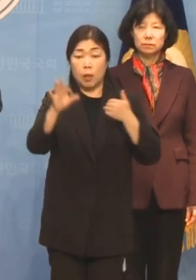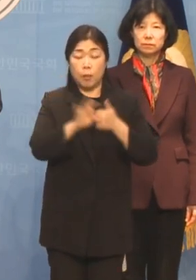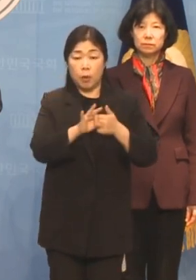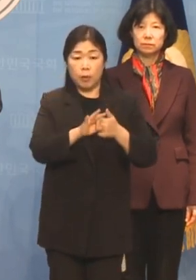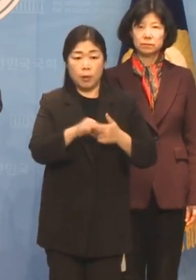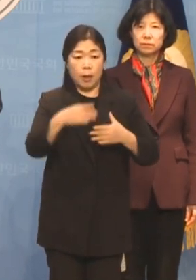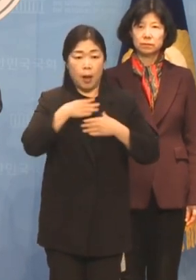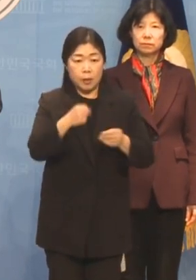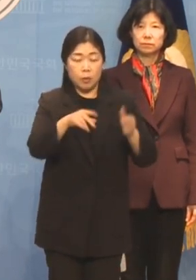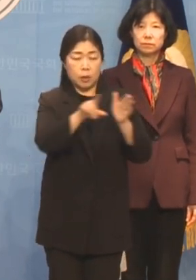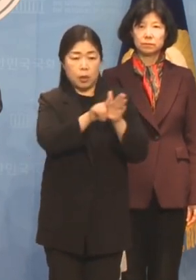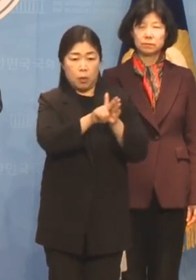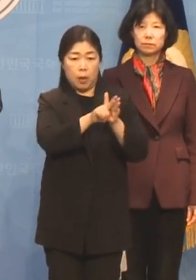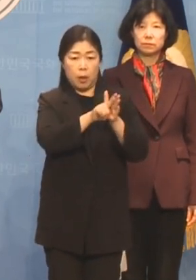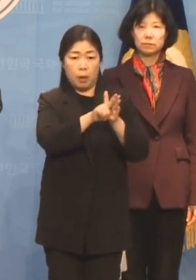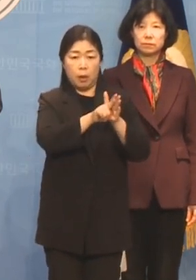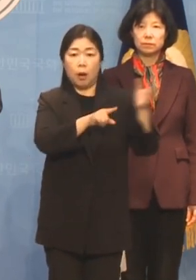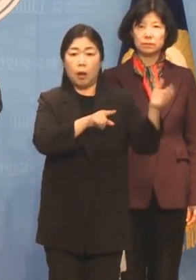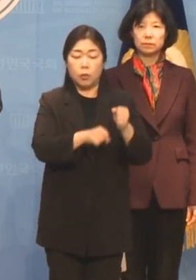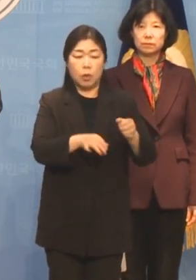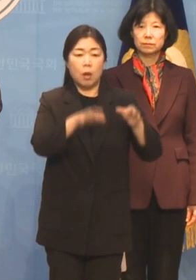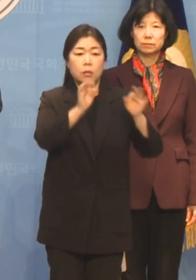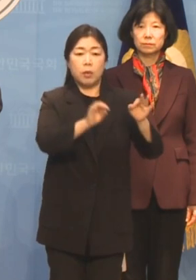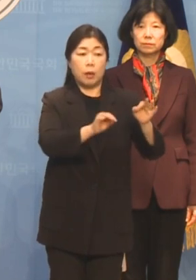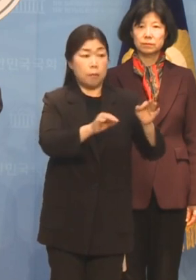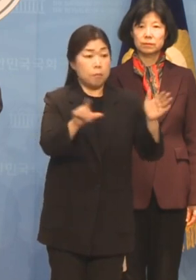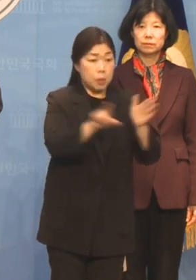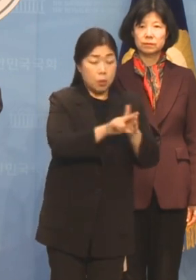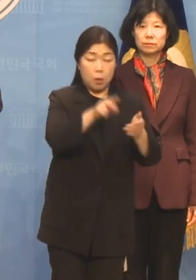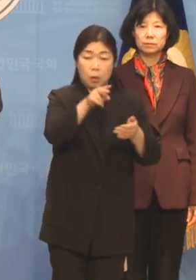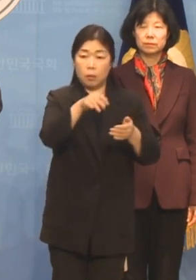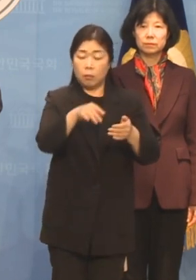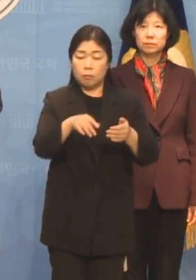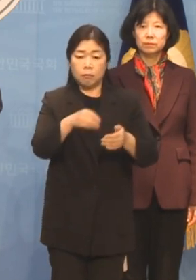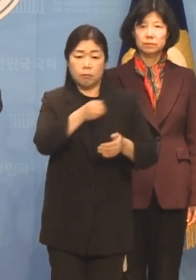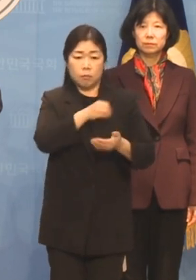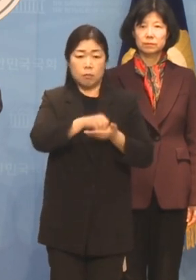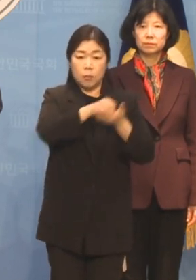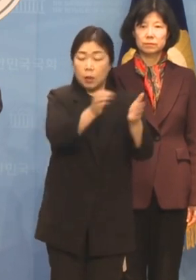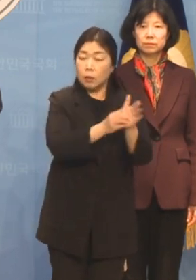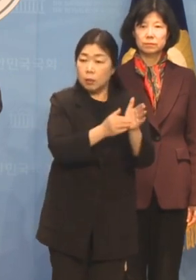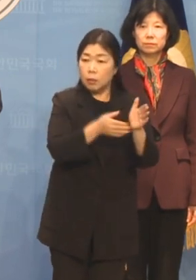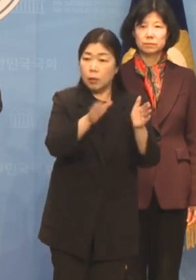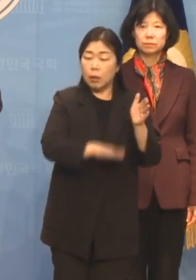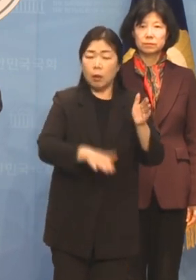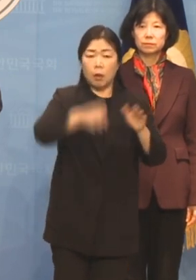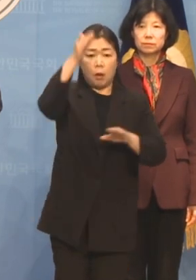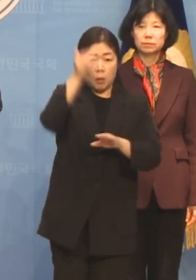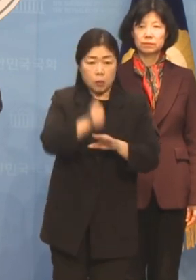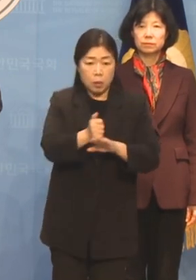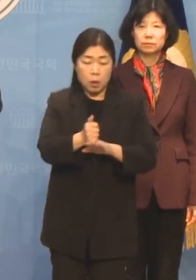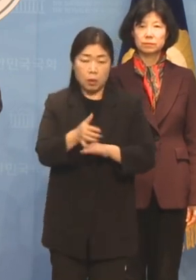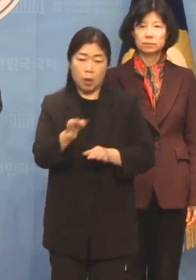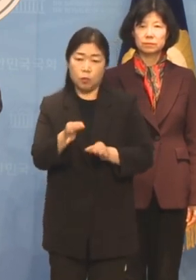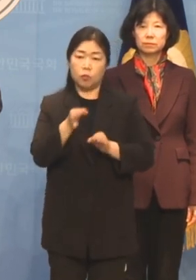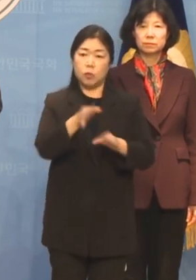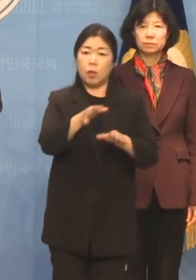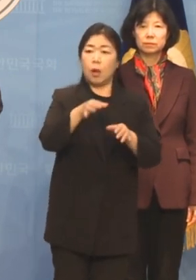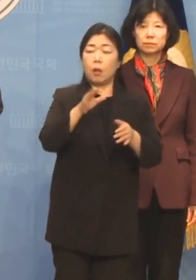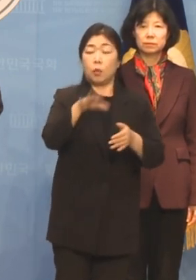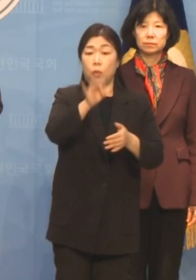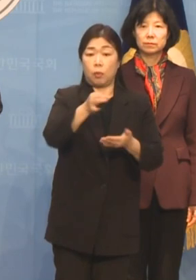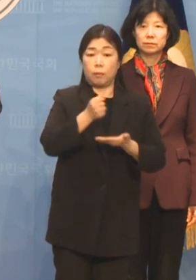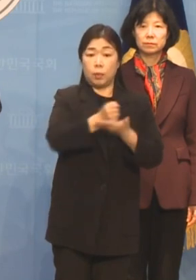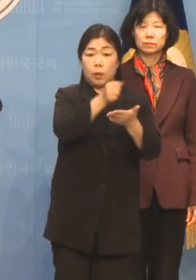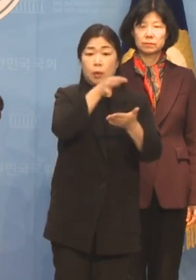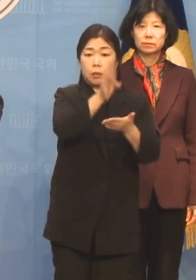신뢰를 기반으로 하는 은행에서 판매한 상품이 그 큰 손실을 초래할 것이라는 너무나도 황망한 상황을